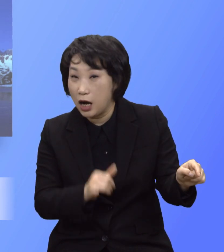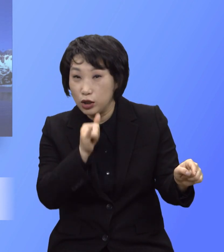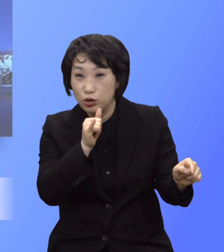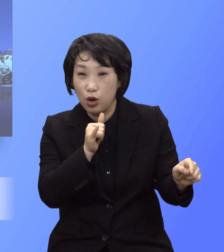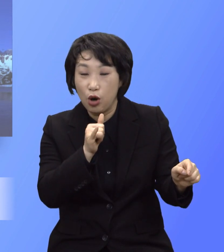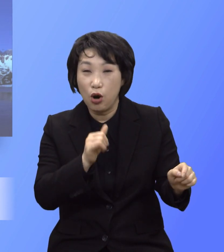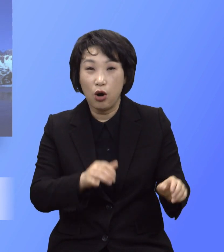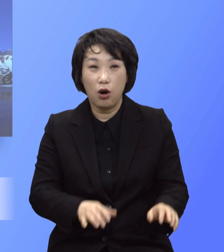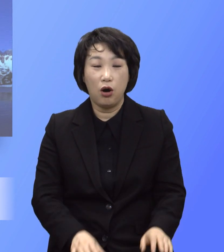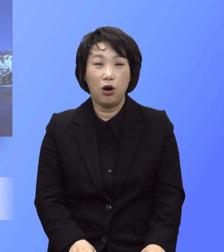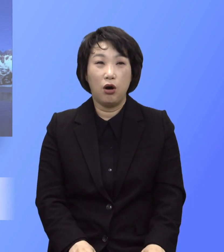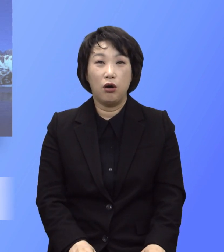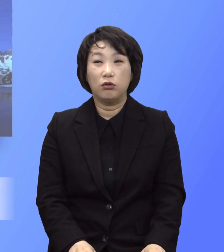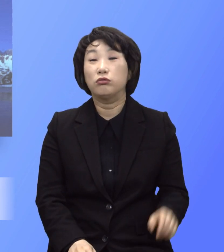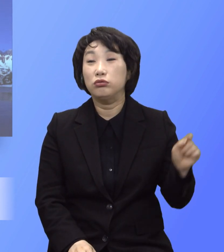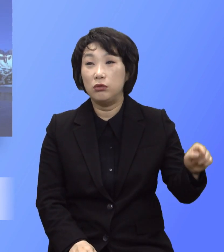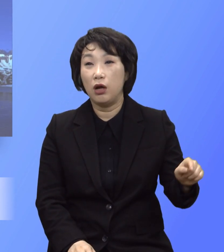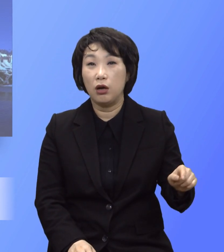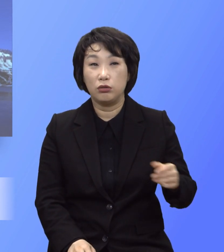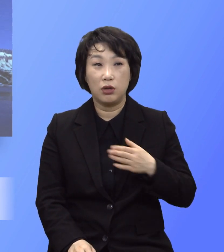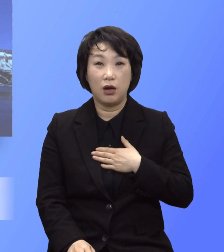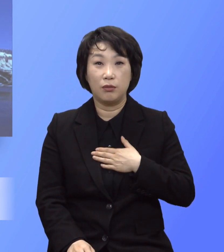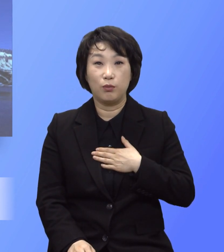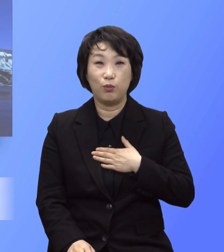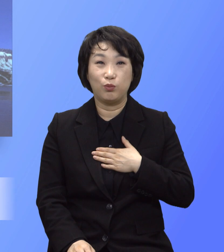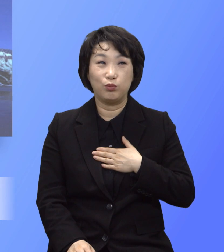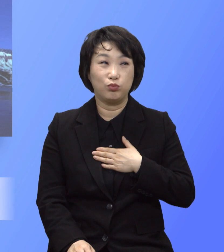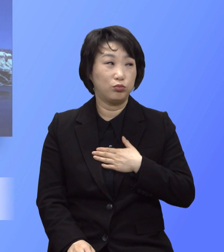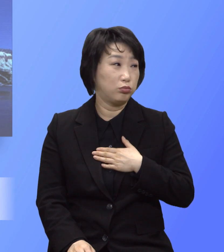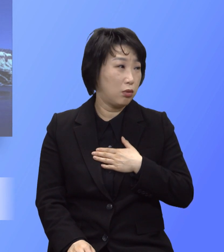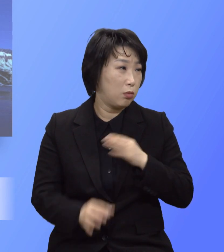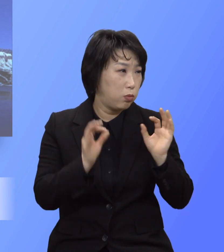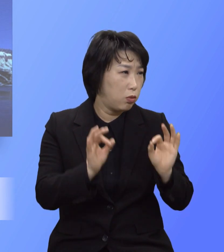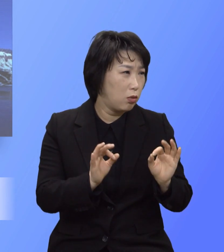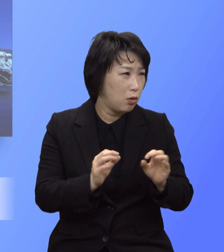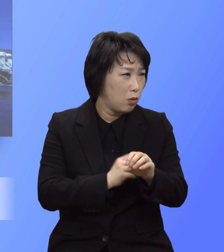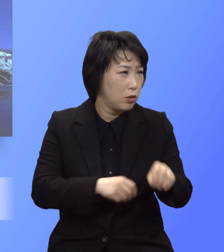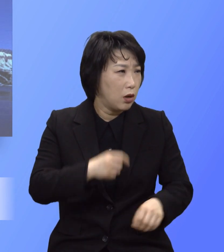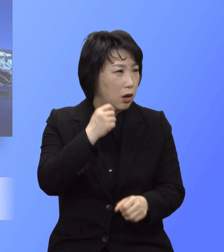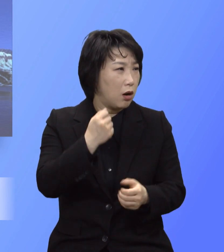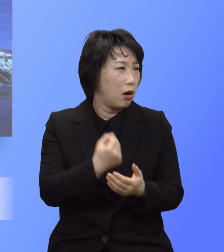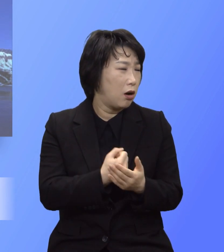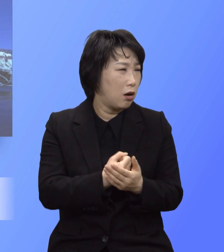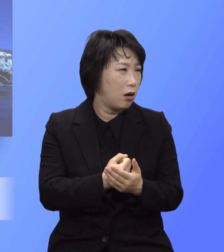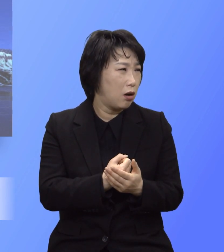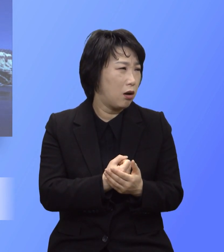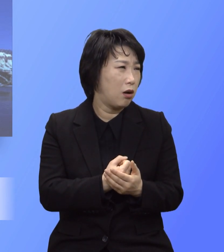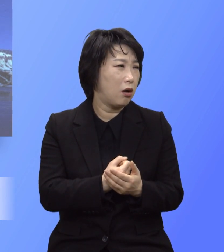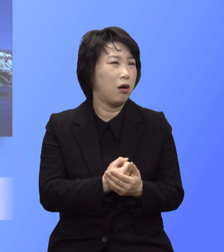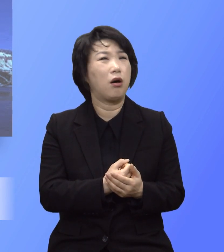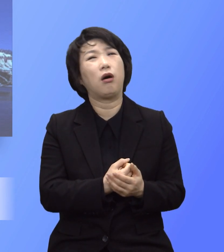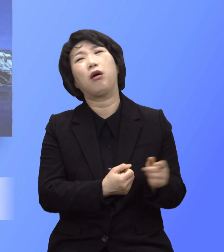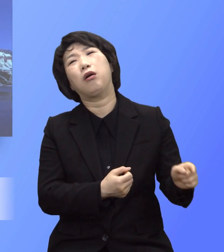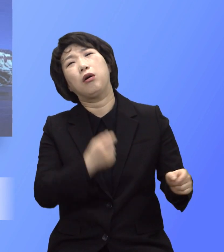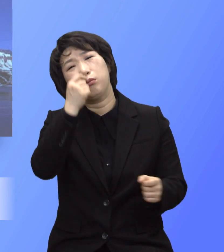됩니다. 근데 욕하는데 왜 딱하고 불쌍하고 웃음이 나올까?